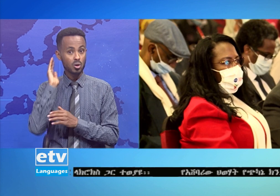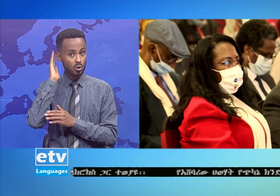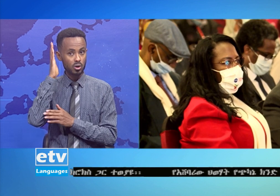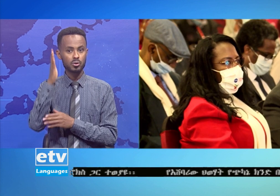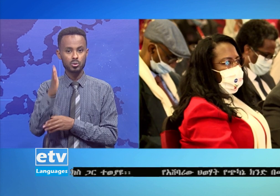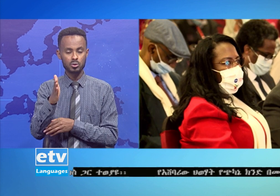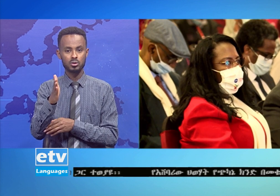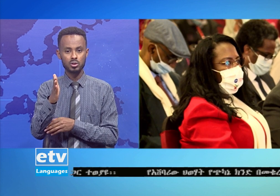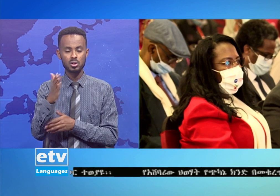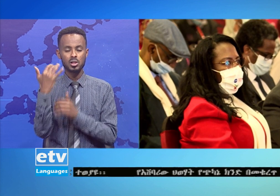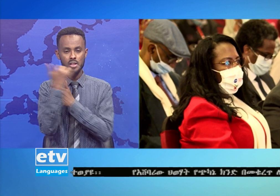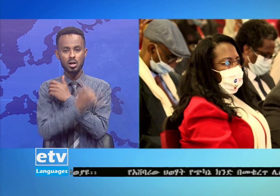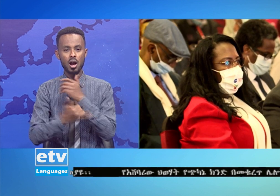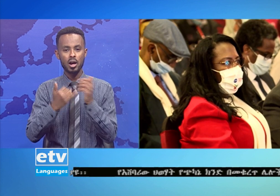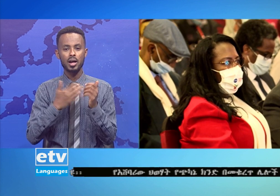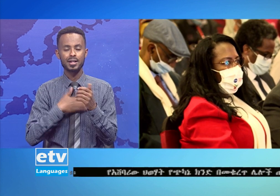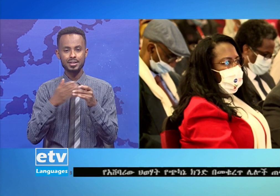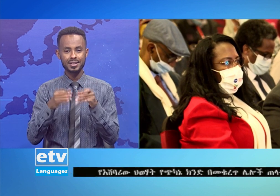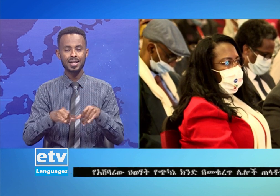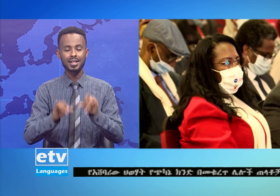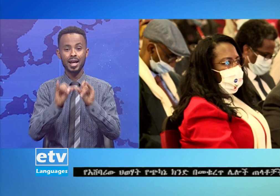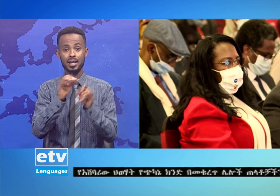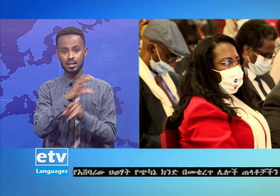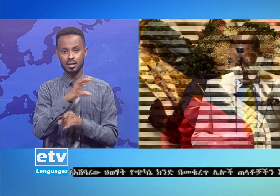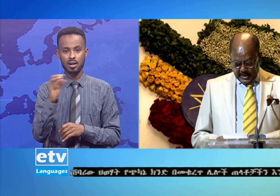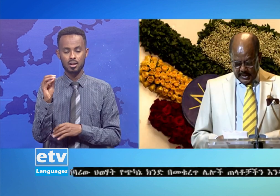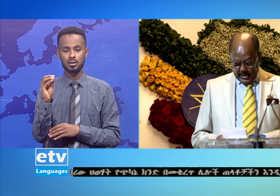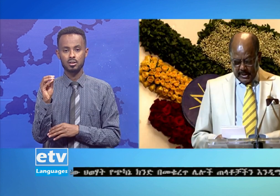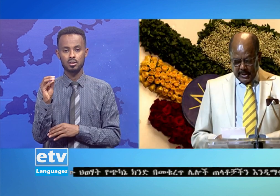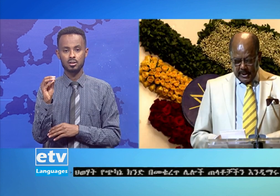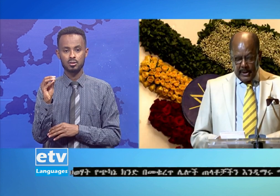የወደፊቱን የሀገራችንን ቀጣይነትና